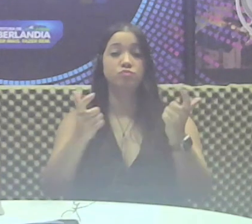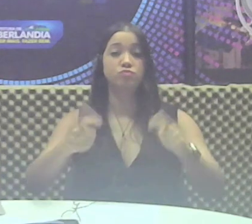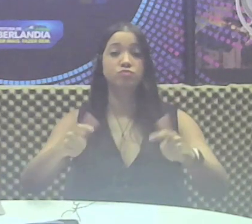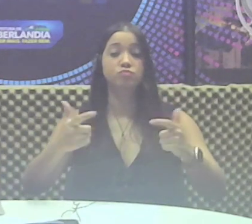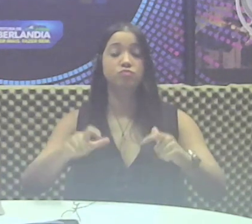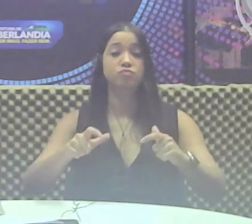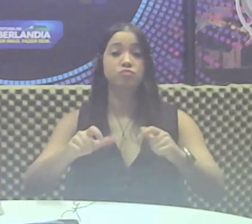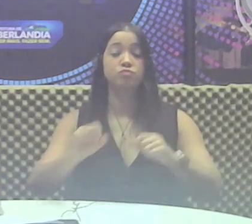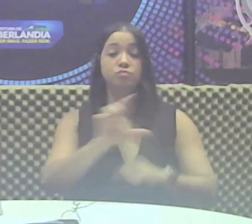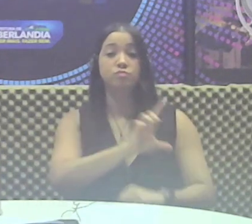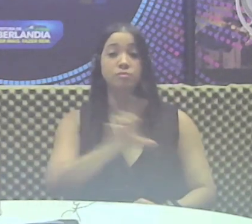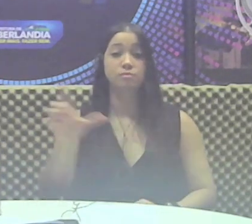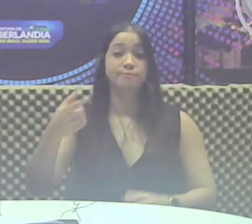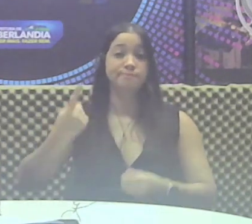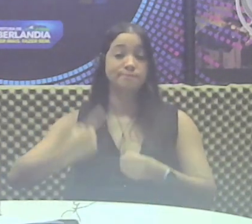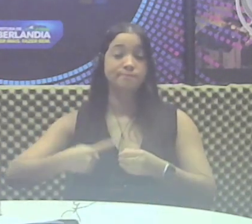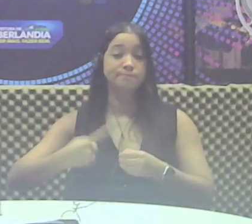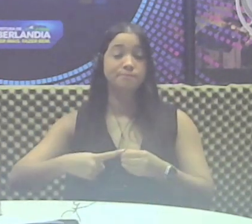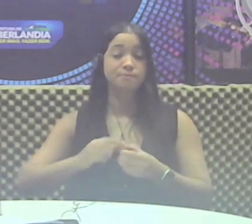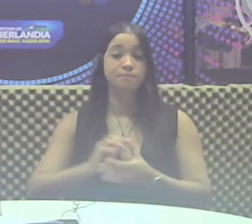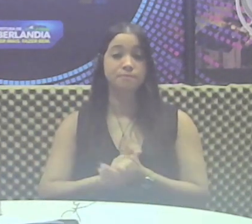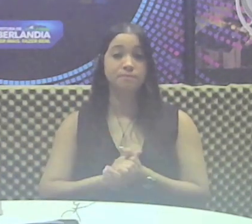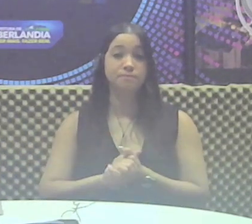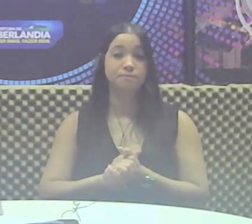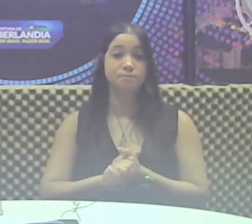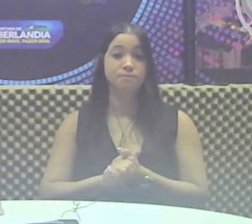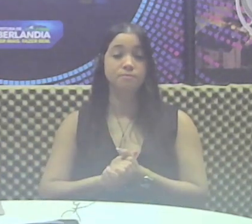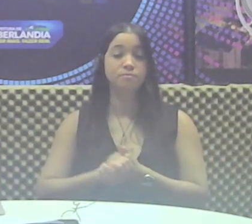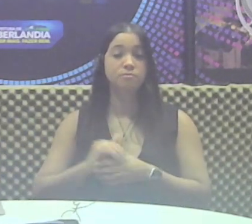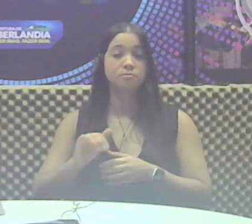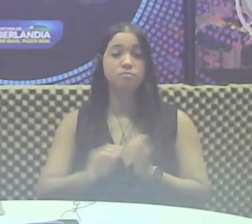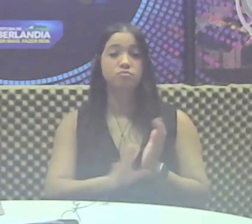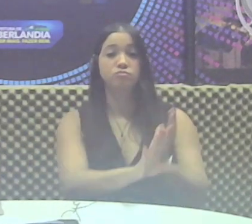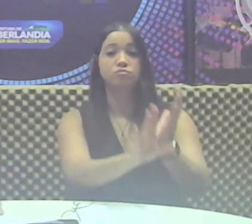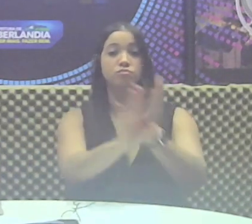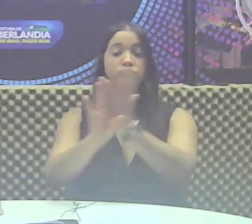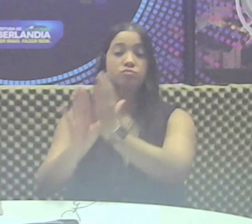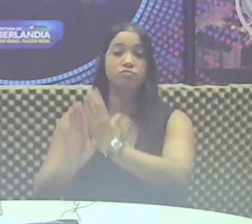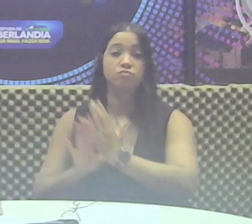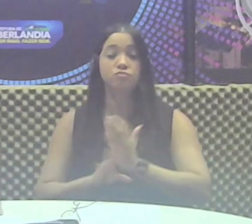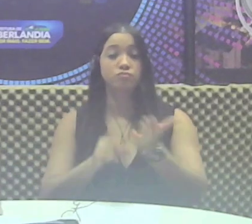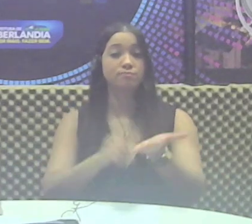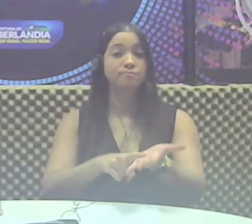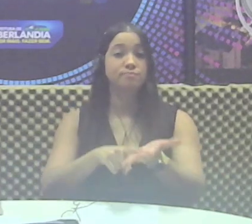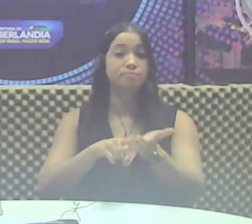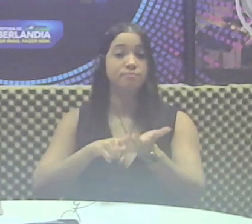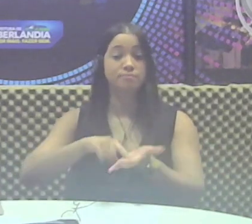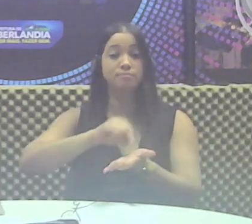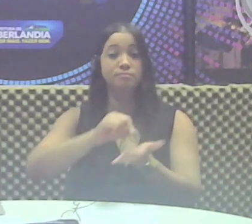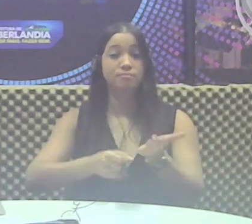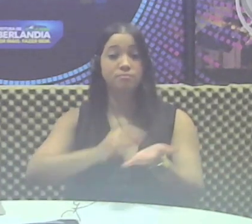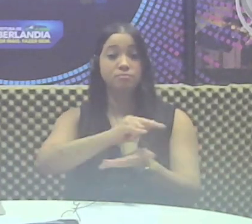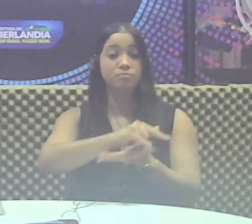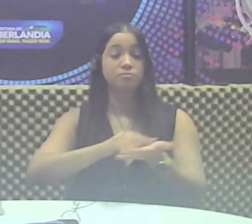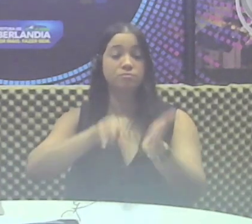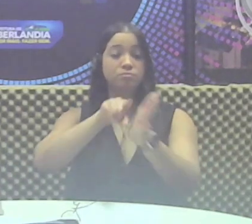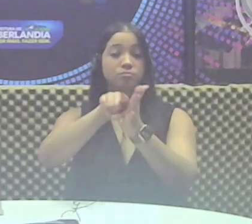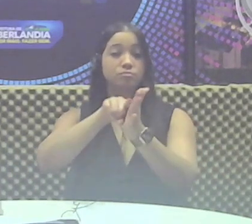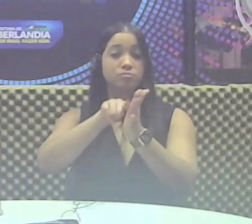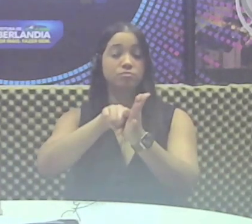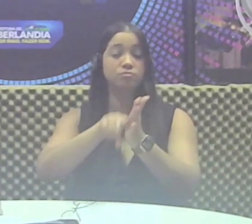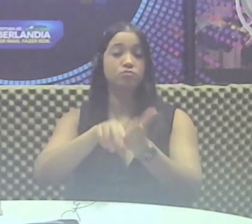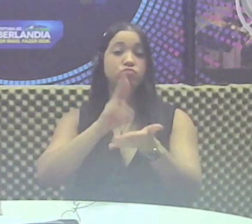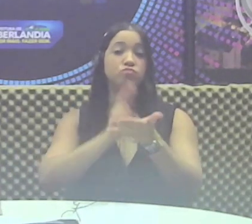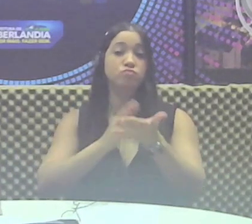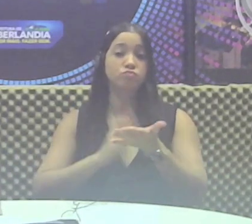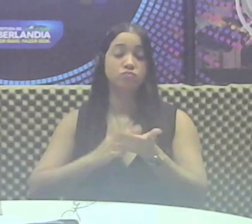localizadas no setor leste da cidade. Durante o mapeamento, os empreendedores são convidados a preencherem um questionário.